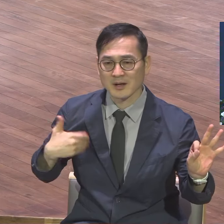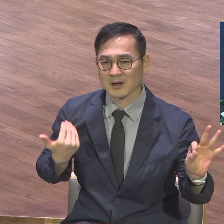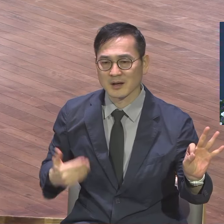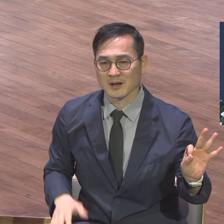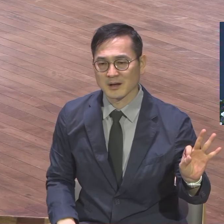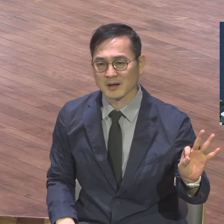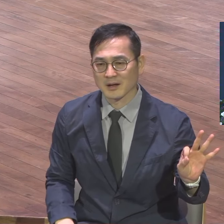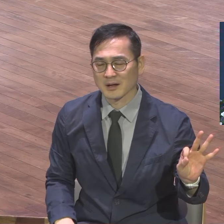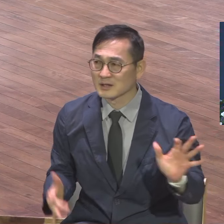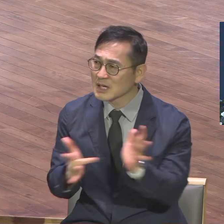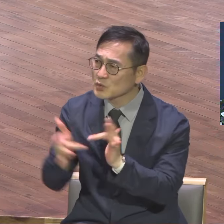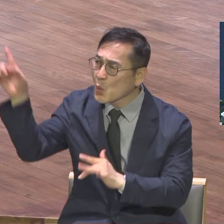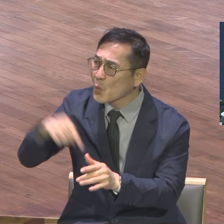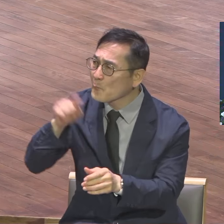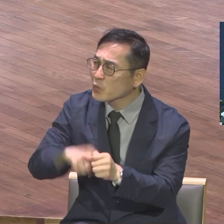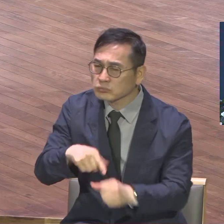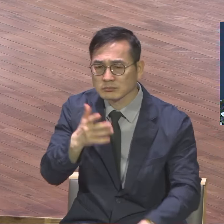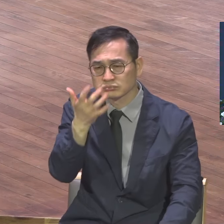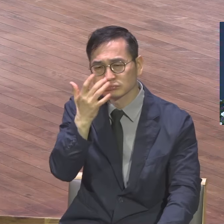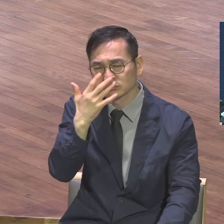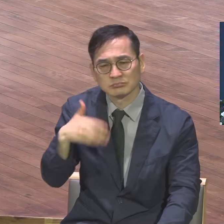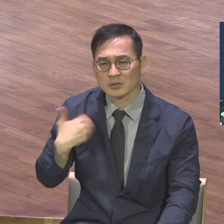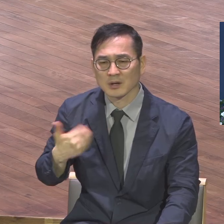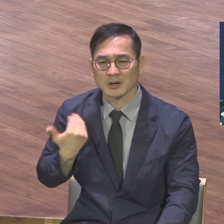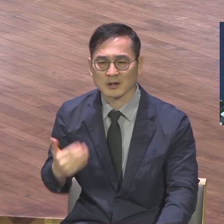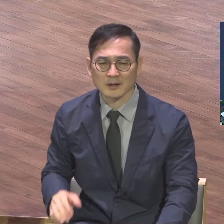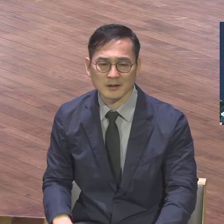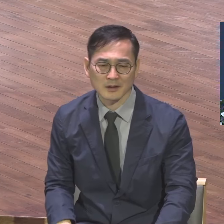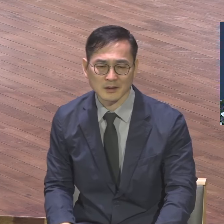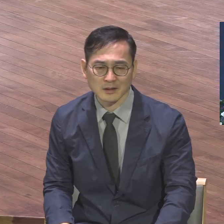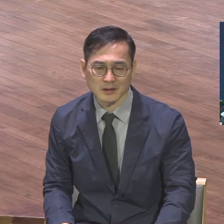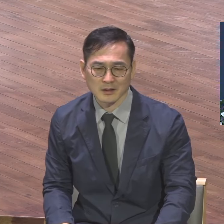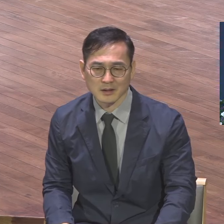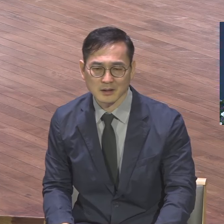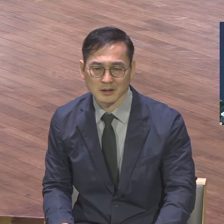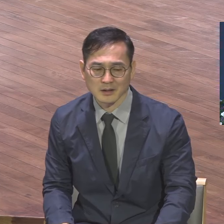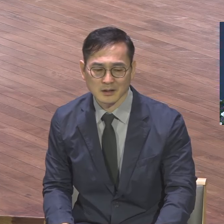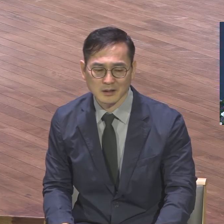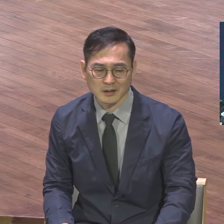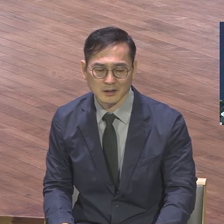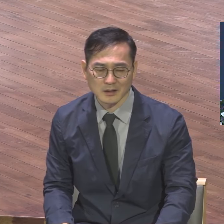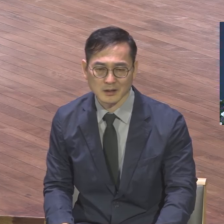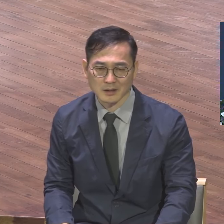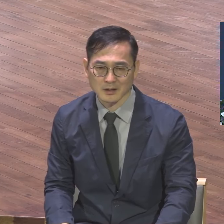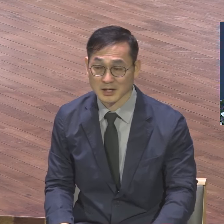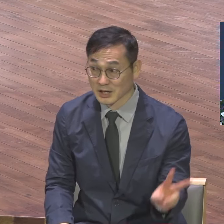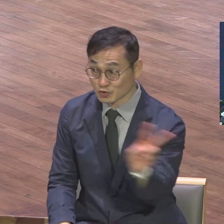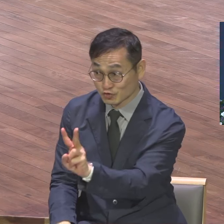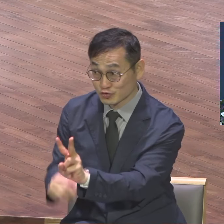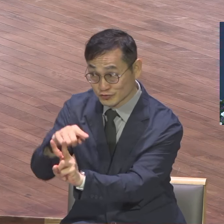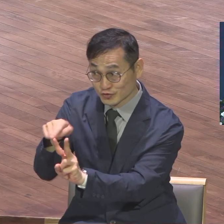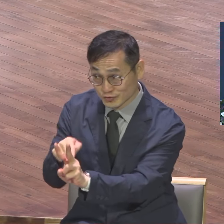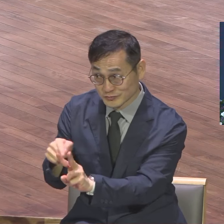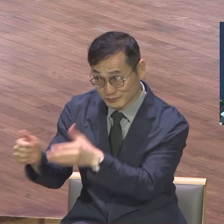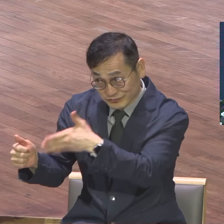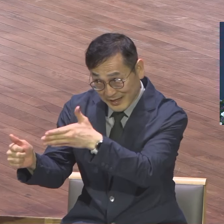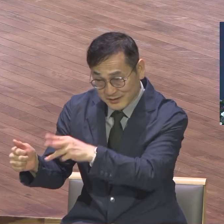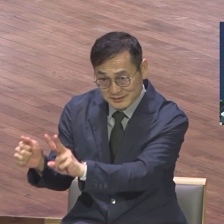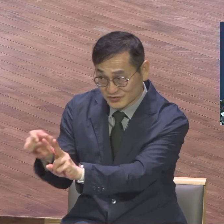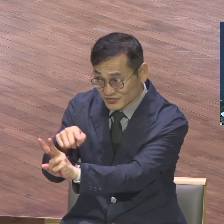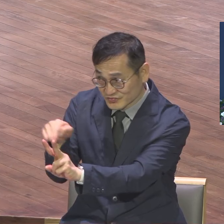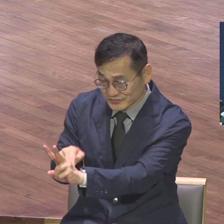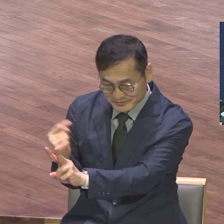감각이 전혀 없었어요. 다른 10명의 제자들도 마찬가지요. 청탁했다는 말 듣고 막 화를 확